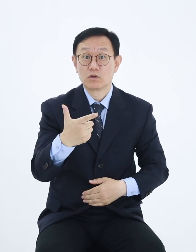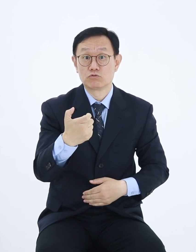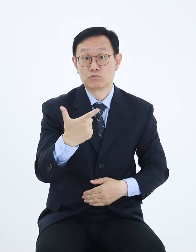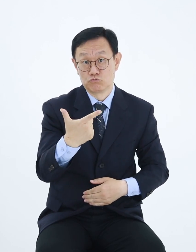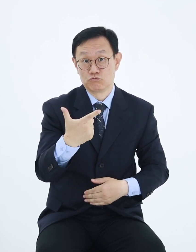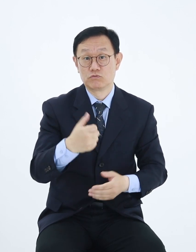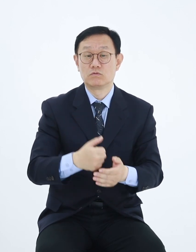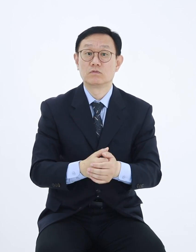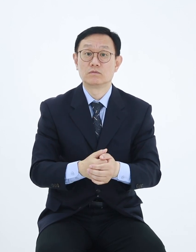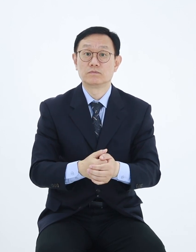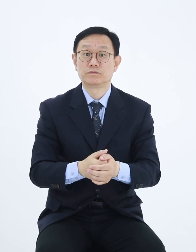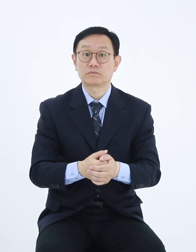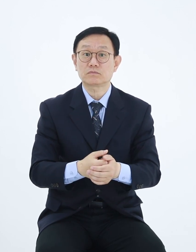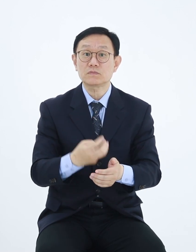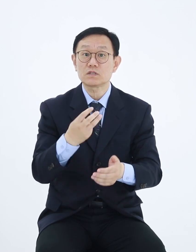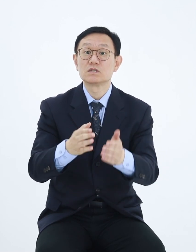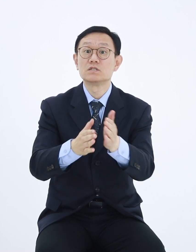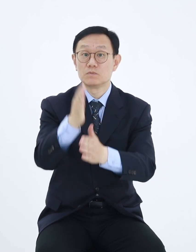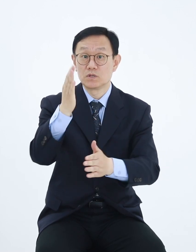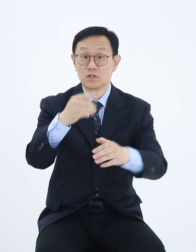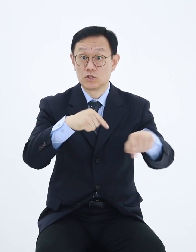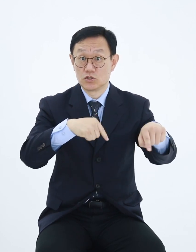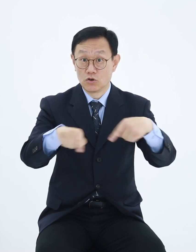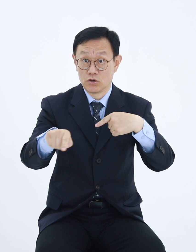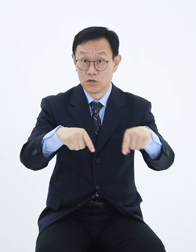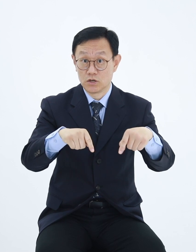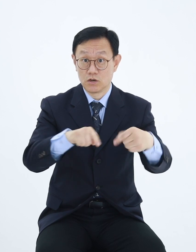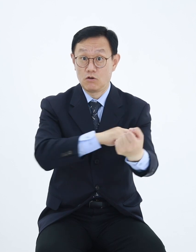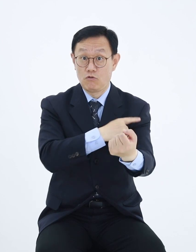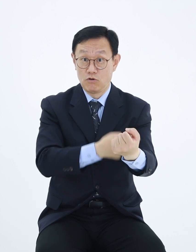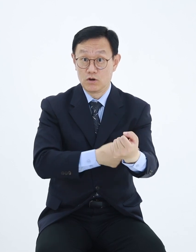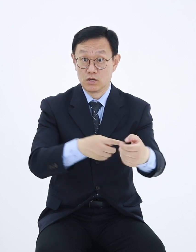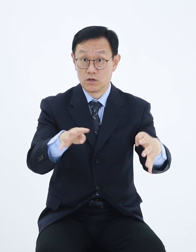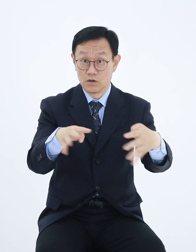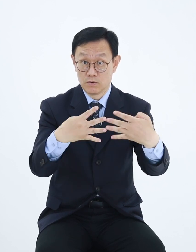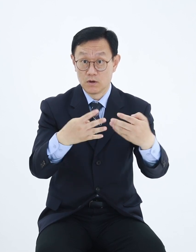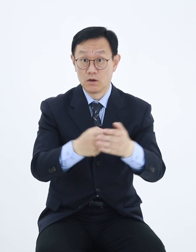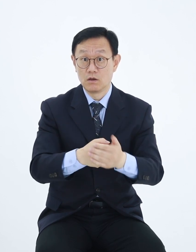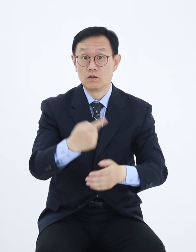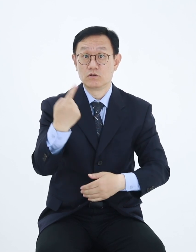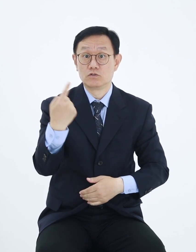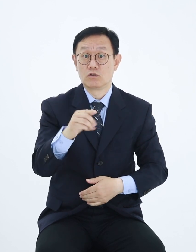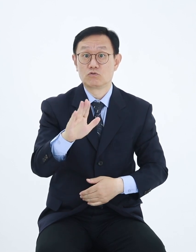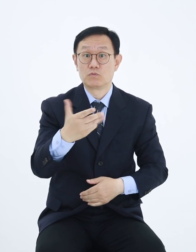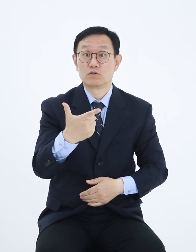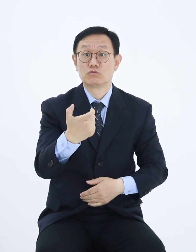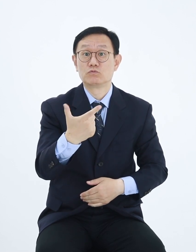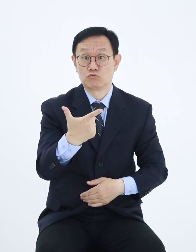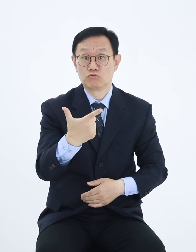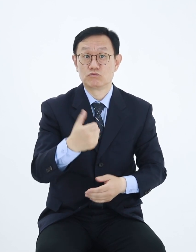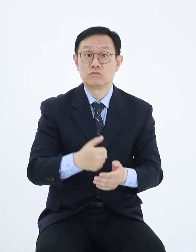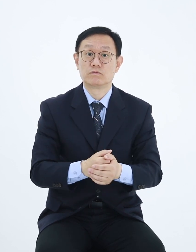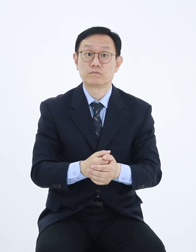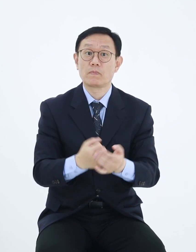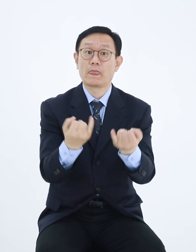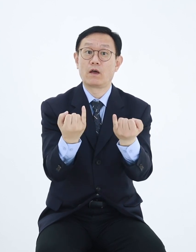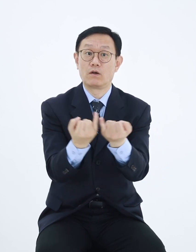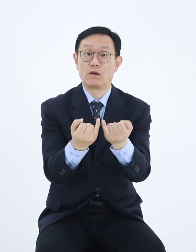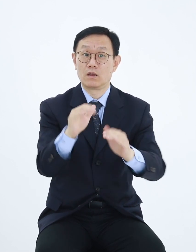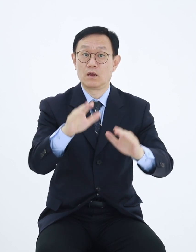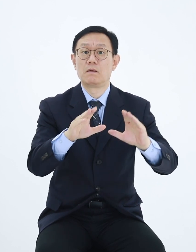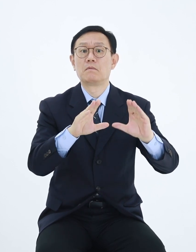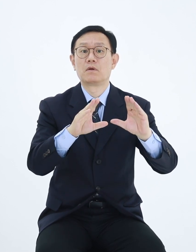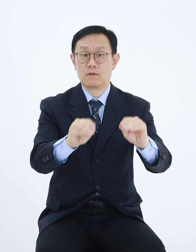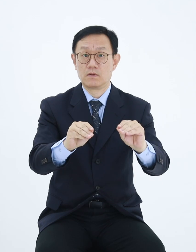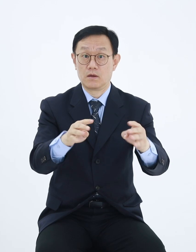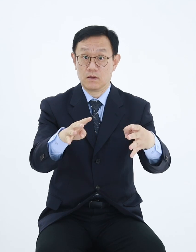1966년, 시민적, 정치적 권리 규약 1966년, 여성차별